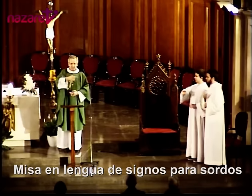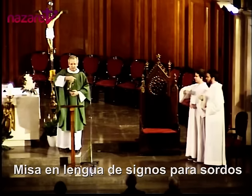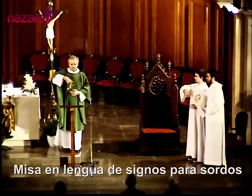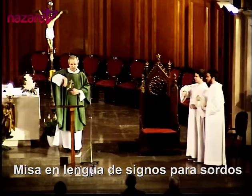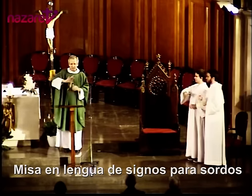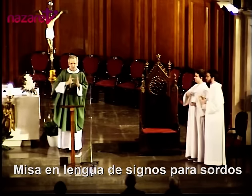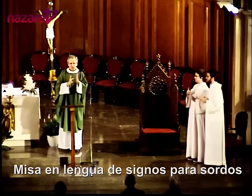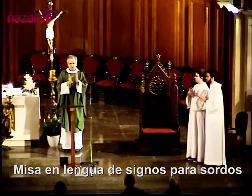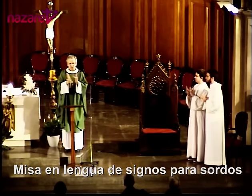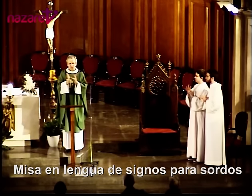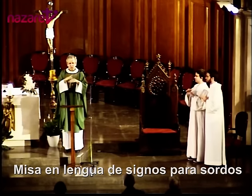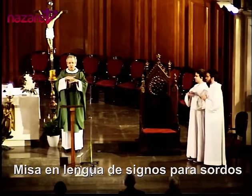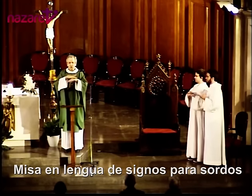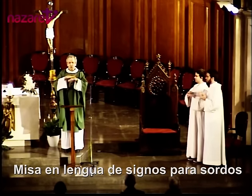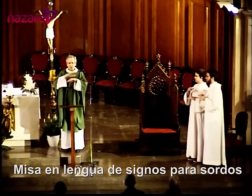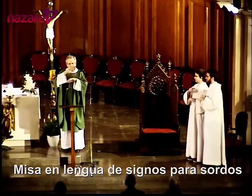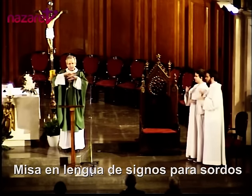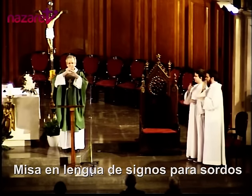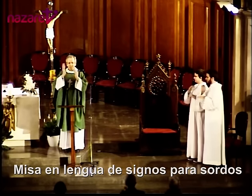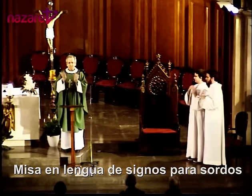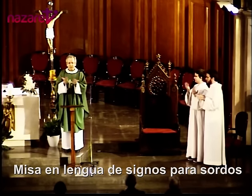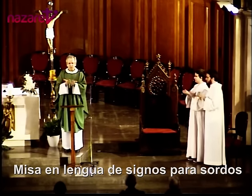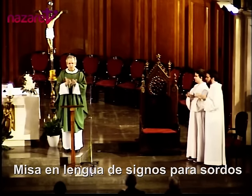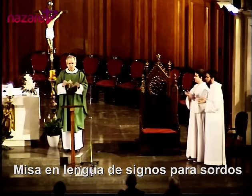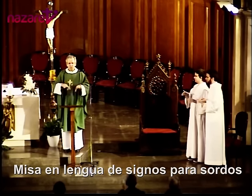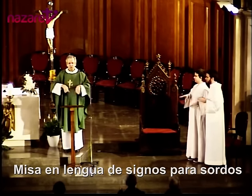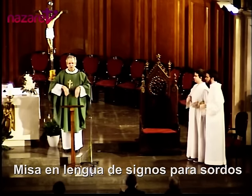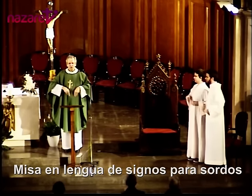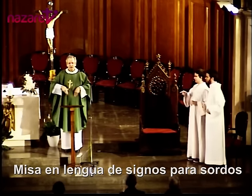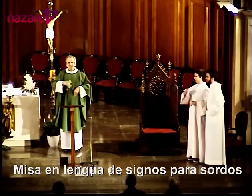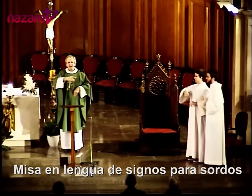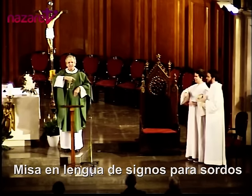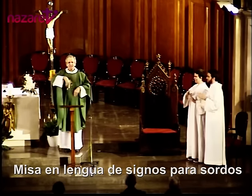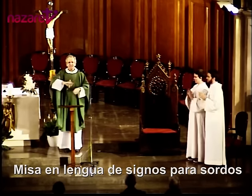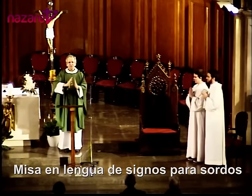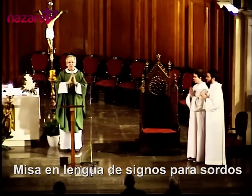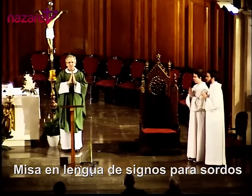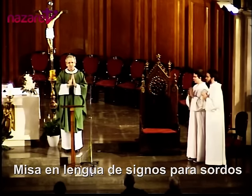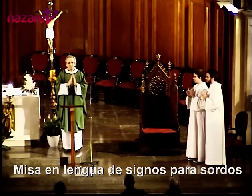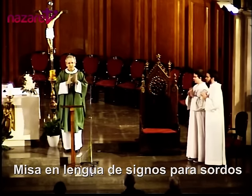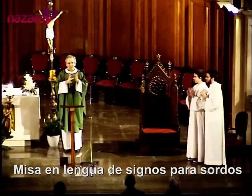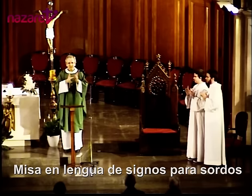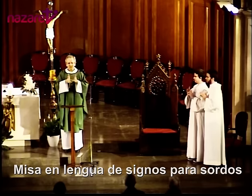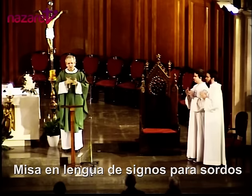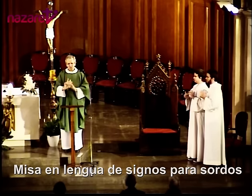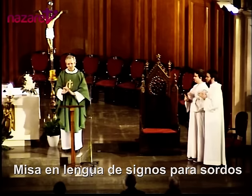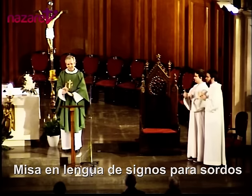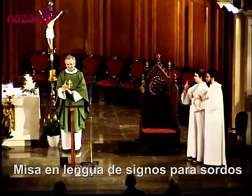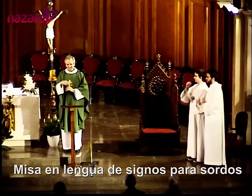piedad de nosotros. Tú que quitas el pecado del mundo, atiende nuestra súplica. Tú que estás sentado a